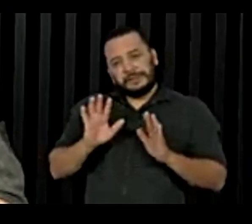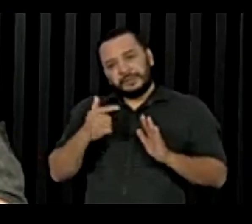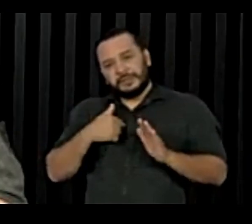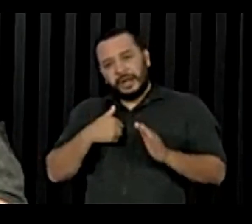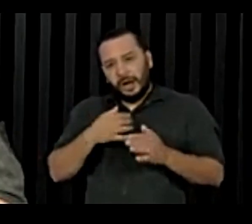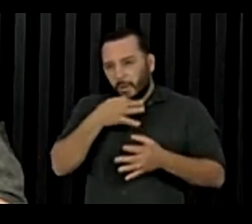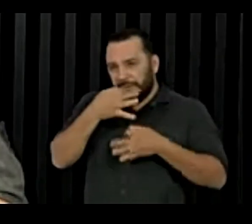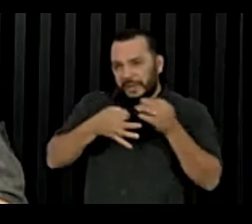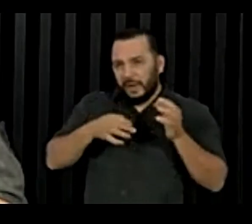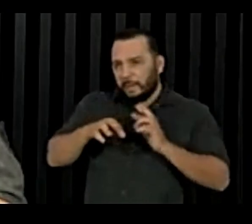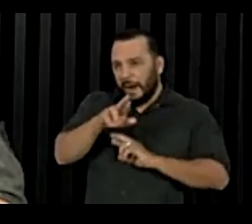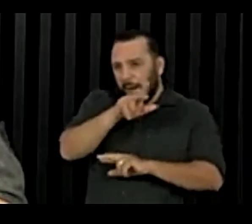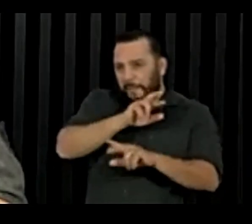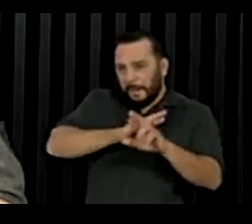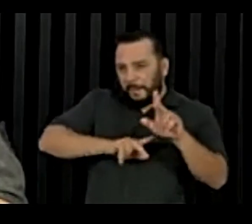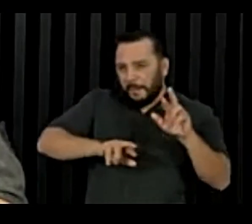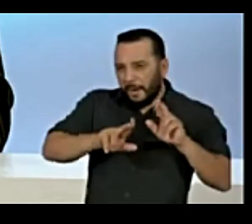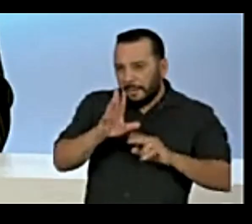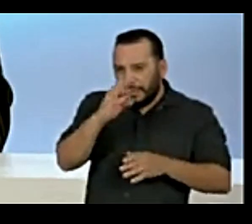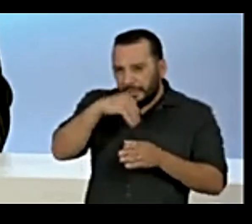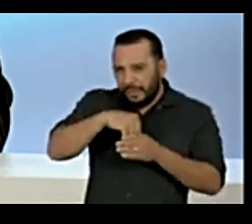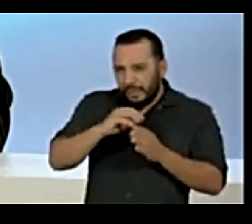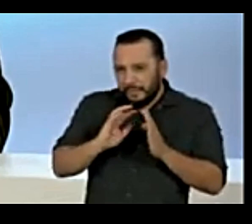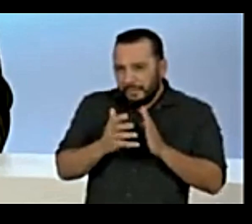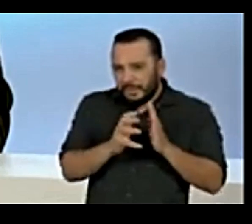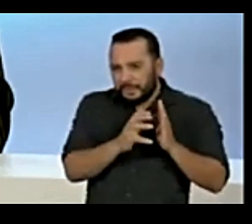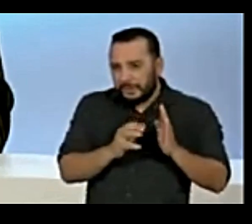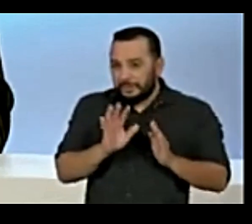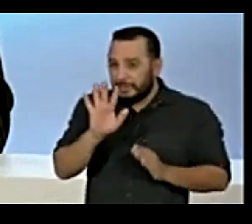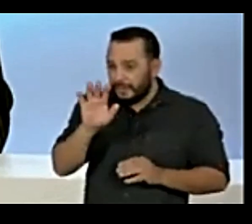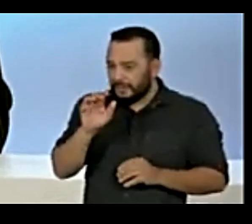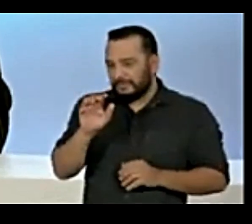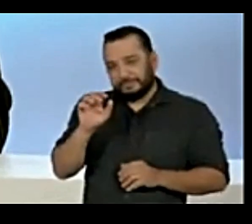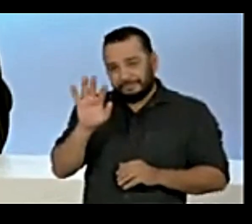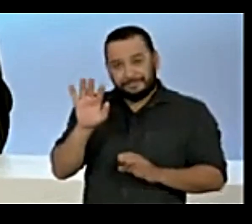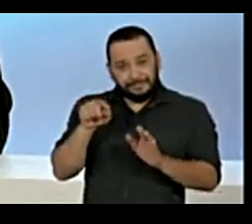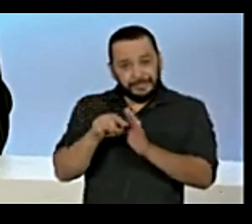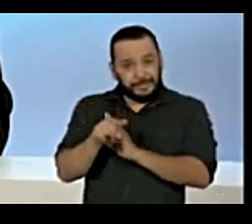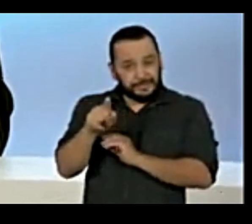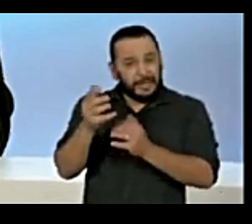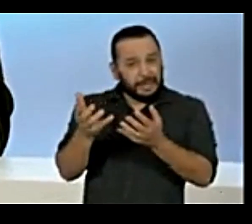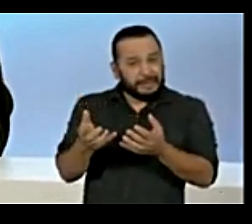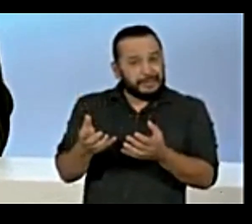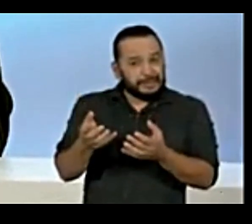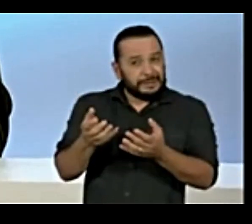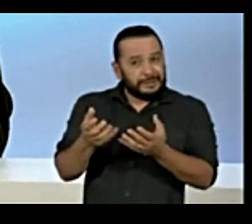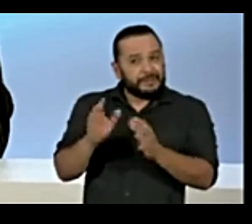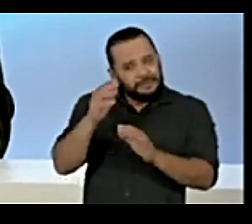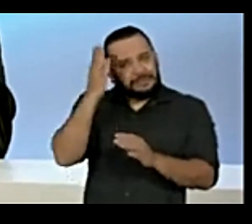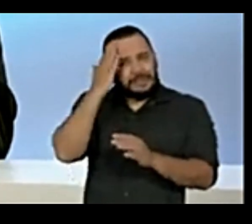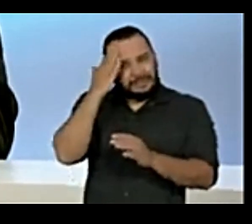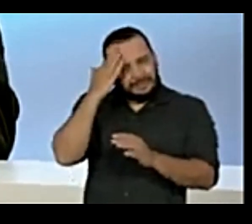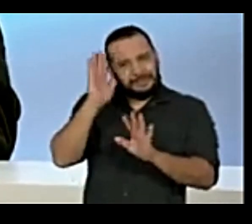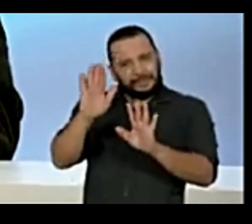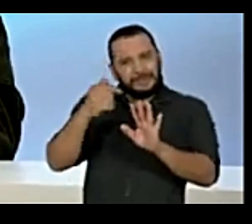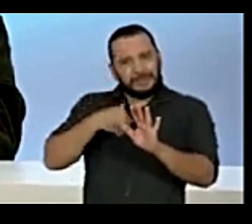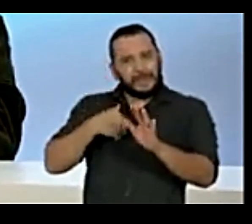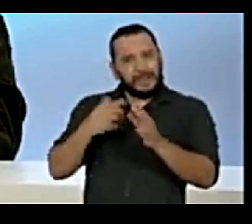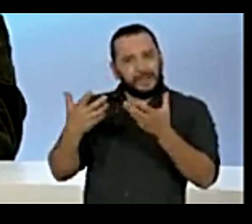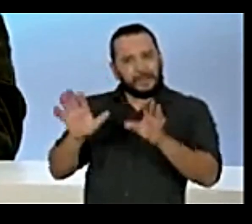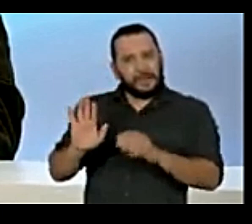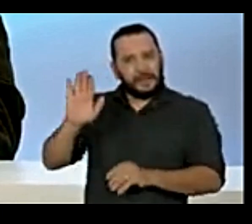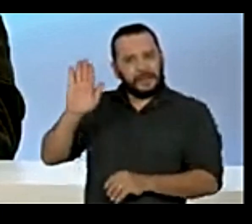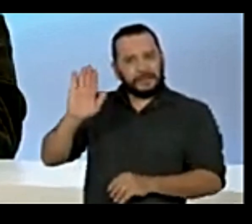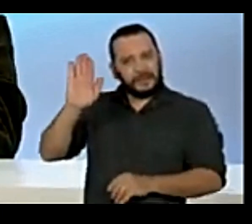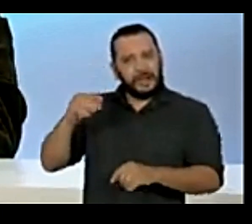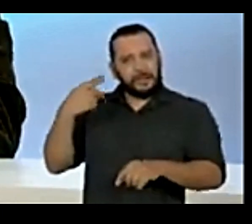enfim. Mas... de alguma forma você aceitaria, tudo bem, você já disse aqui, ficou claro que você não quer se lançar na política